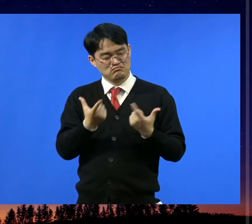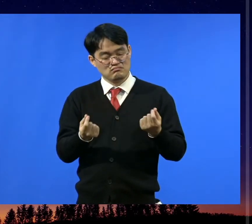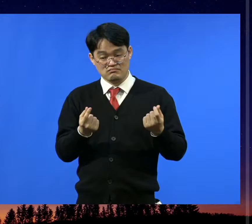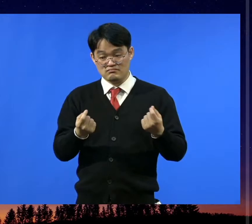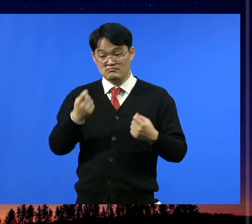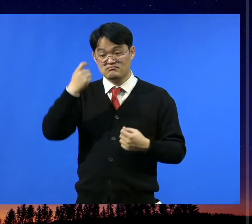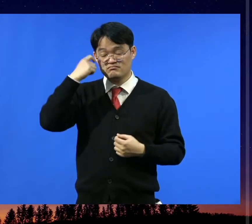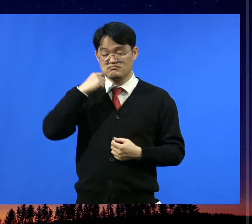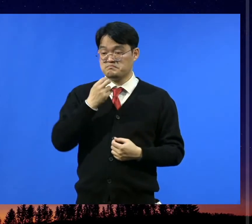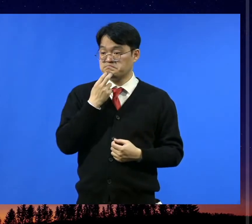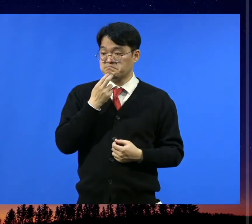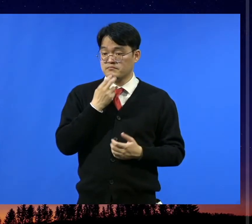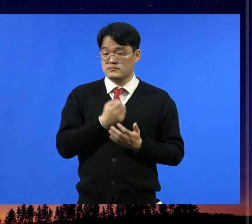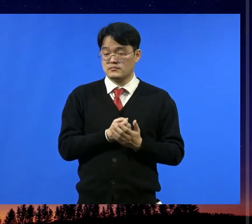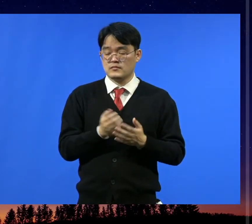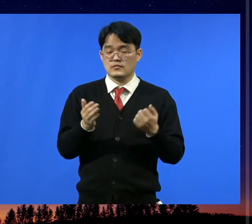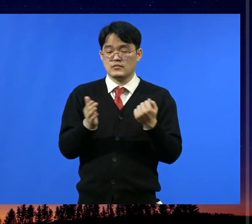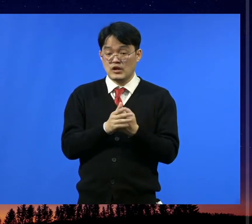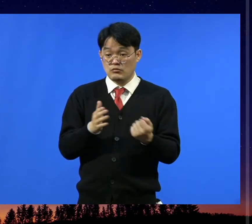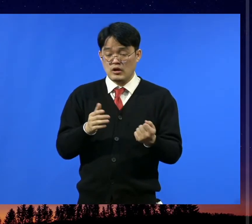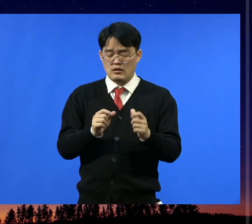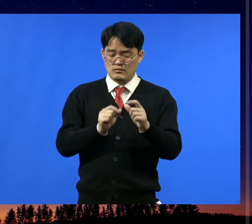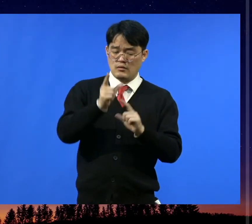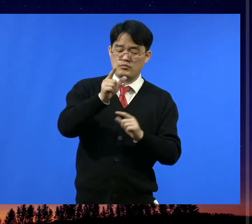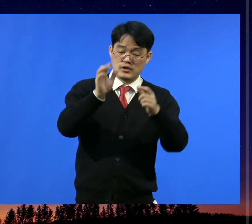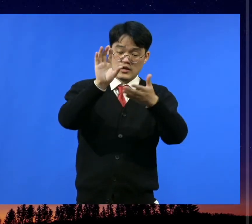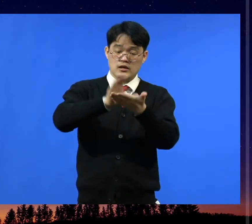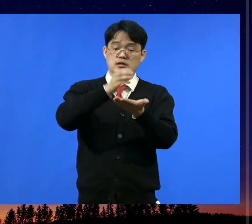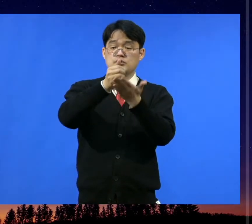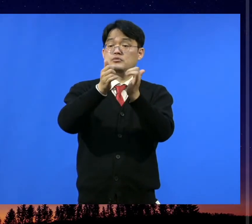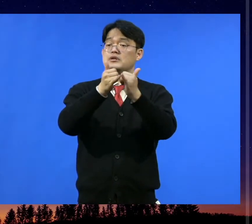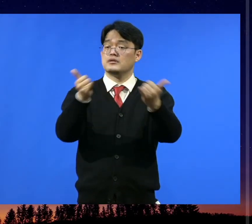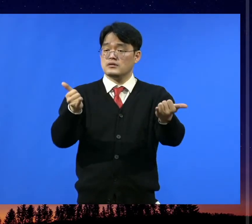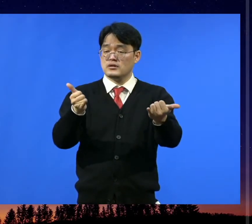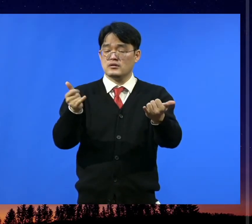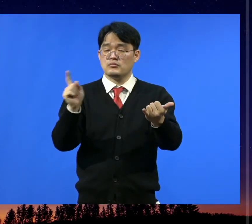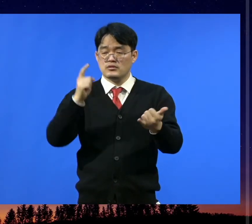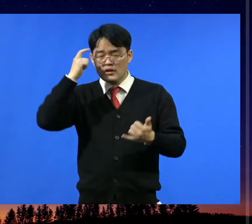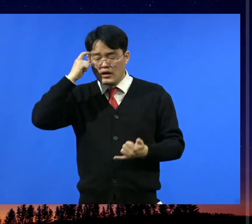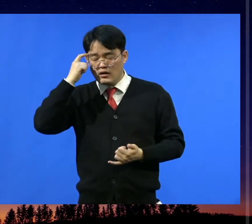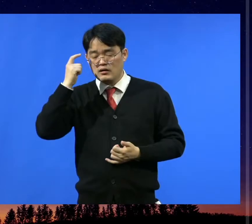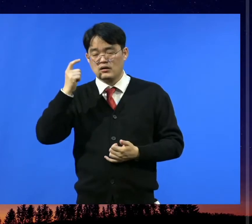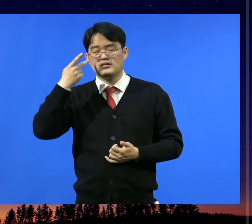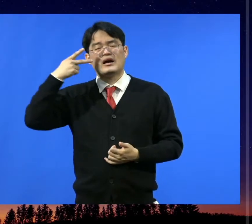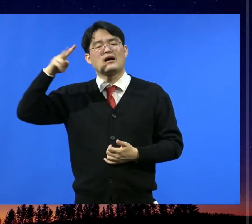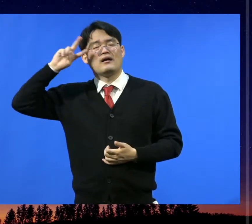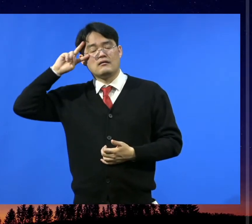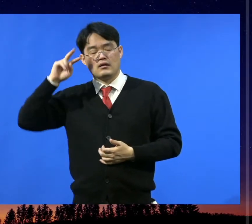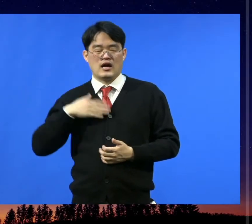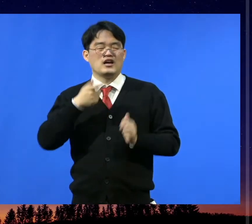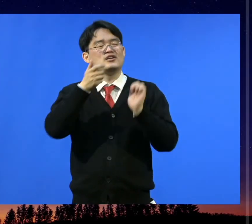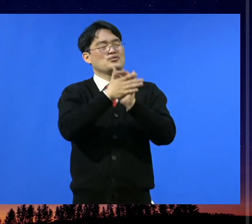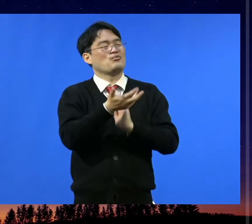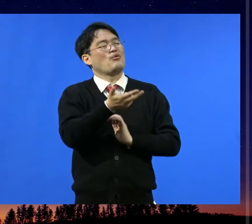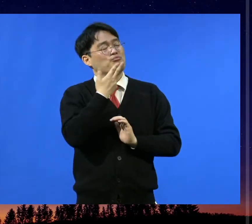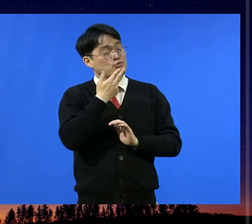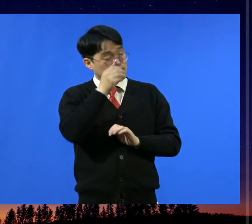그래서 많은 그리스도인들이 속습니다. 기도하지 않아도 뭐 더 돌아가고 또 뭐 기도하지 않아도 되는